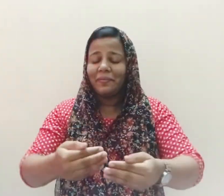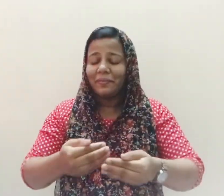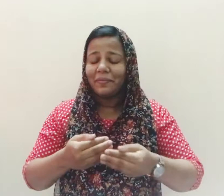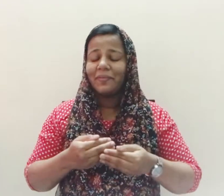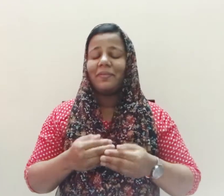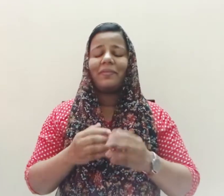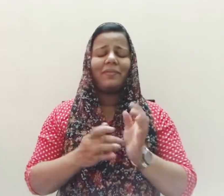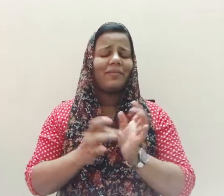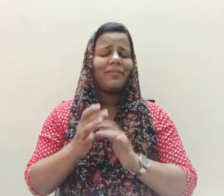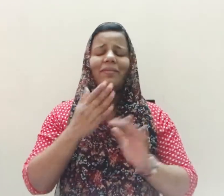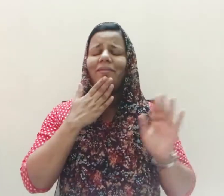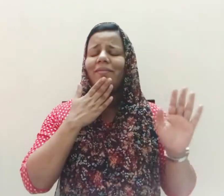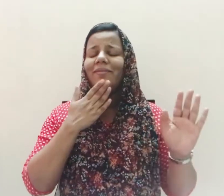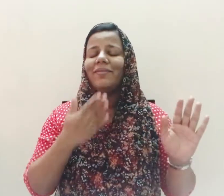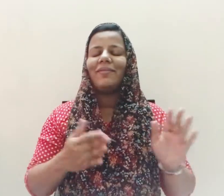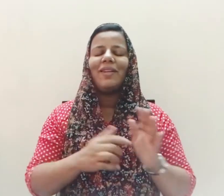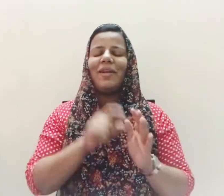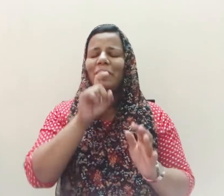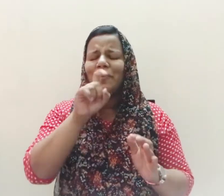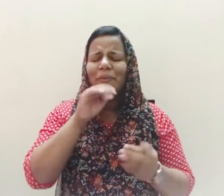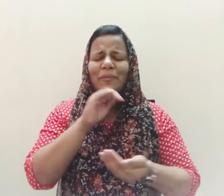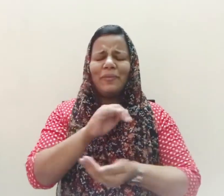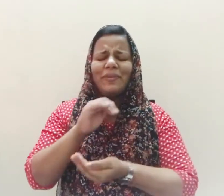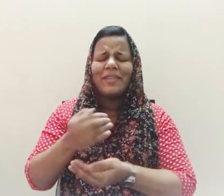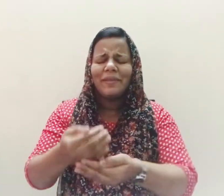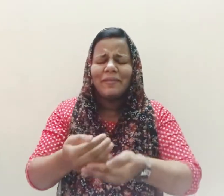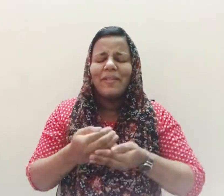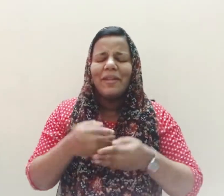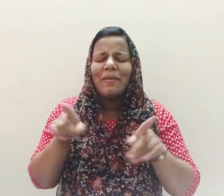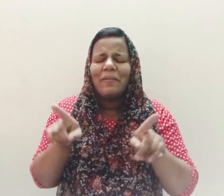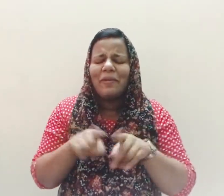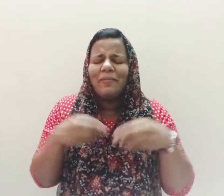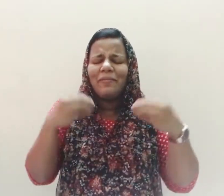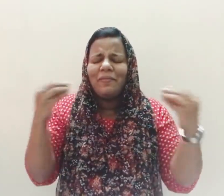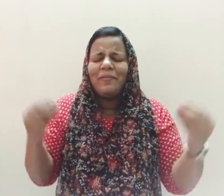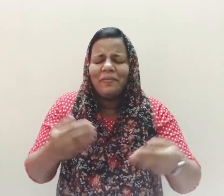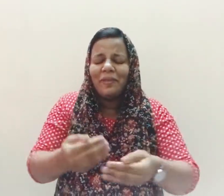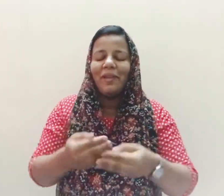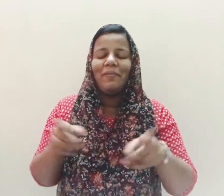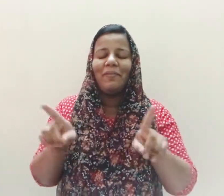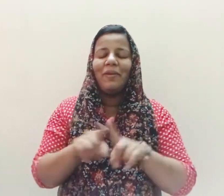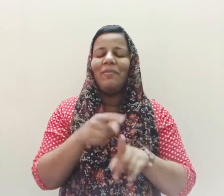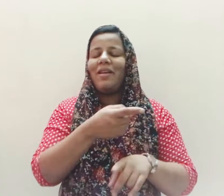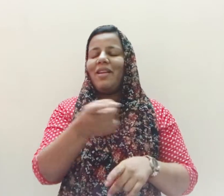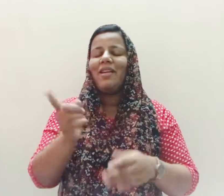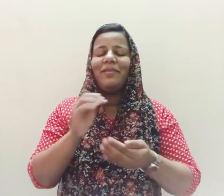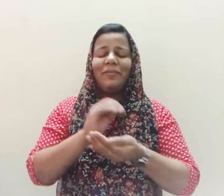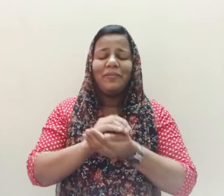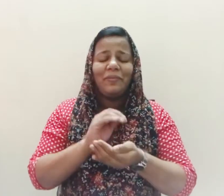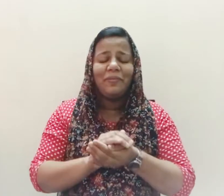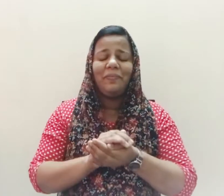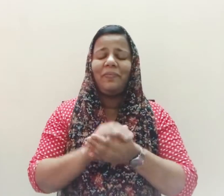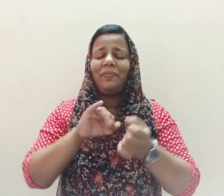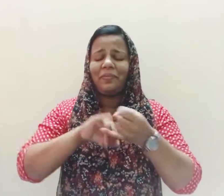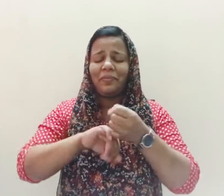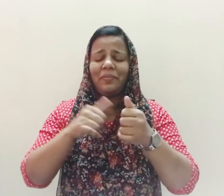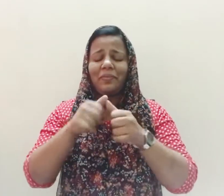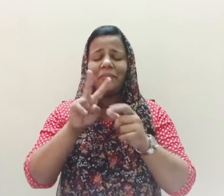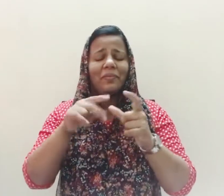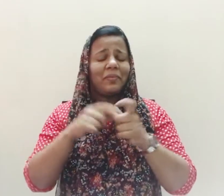ഓ താങ്ക് യു ജീസസ്, കോഴി തൻ്റെ കുഞ്ഞിനെ ചിറകിൻ്റെ അടിയിൽ ഒളിപ്പിച്ച് വെക്കുന്നത് പോലെ അങ്ങ് ഞങ്ങളെ ഒളിപ്പിച്ചു വെച്ച് സൂക്ഷിക്കുകയും, കഴുകൻ തൻ്റെ കുഞ്ഞിനെ